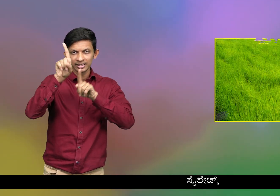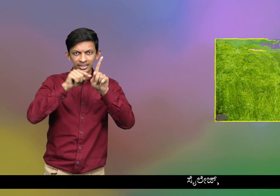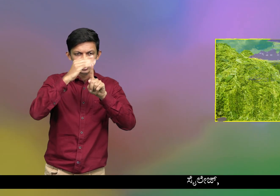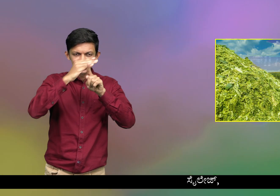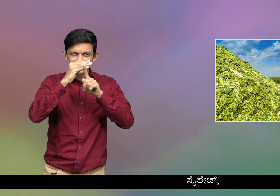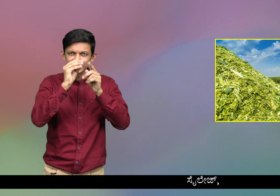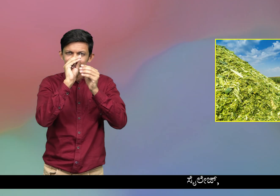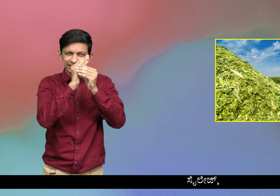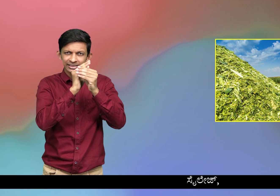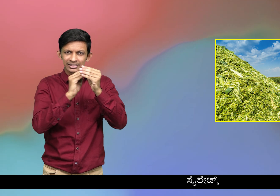ಸೈಲೇಜ್,